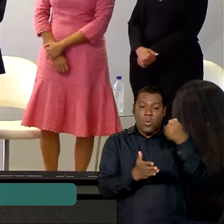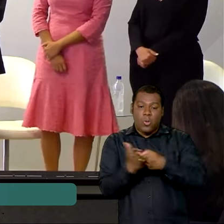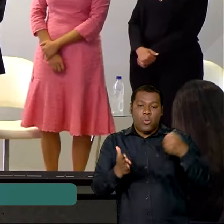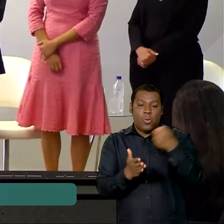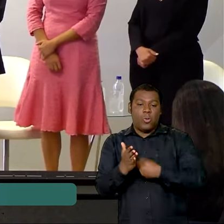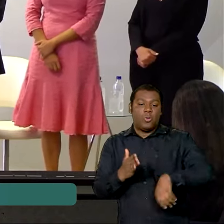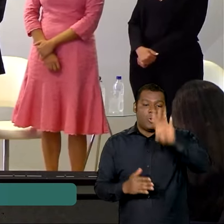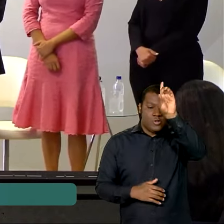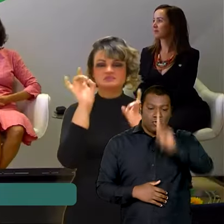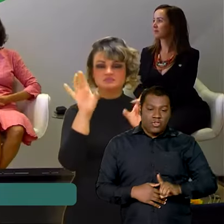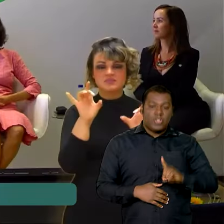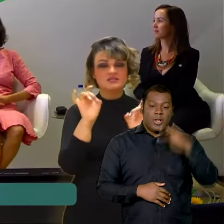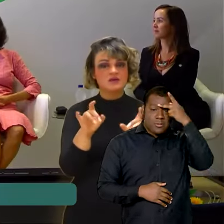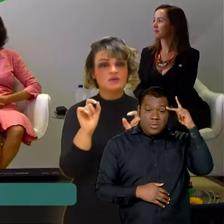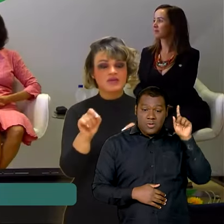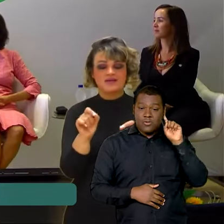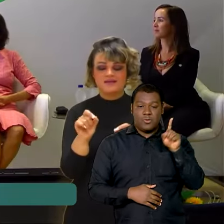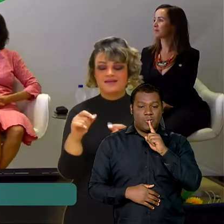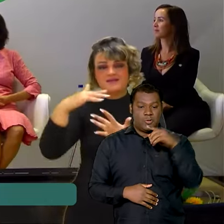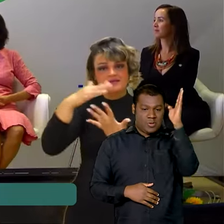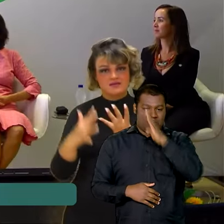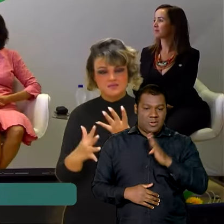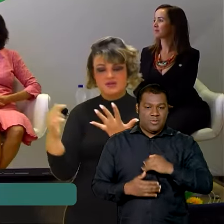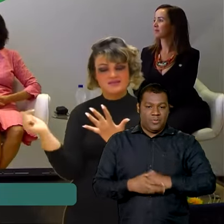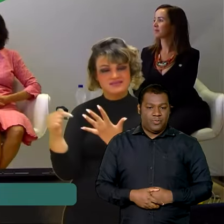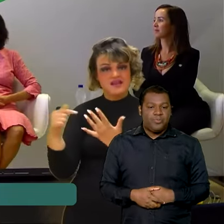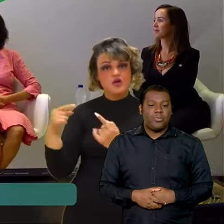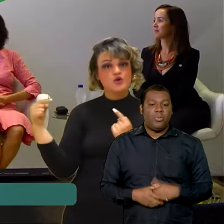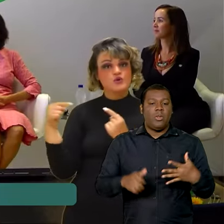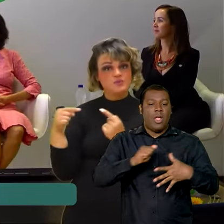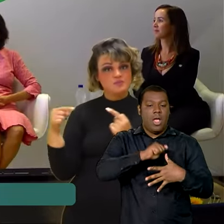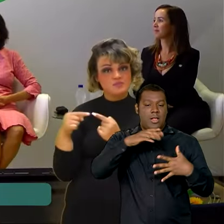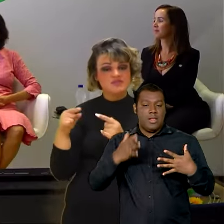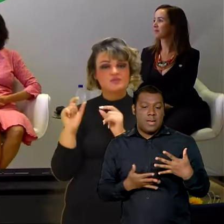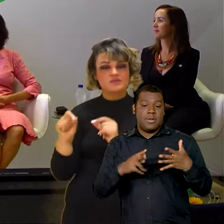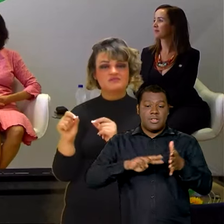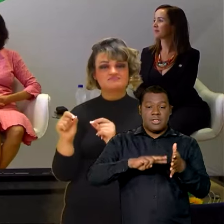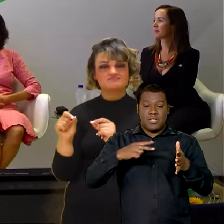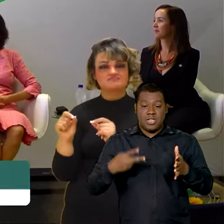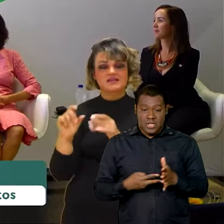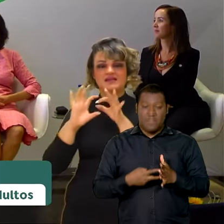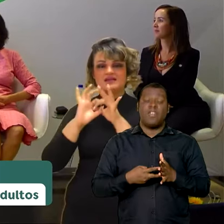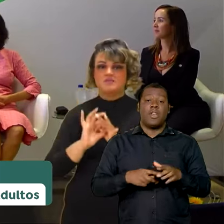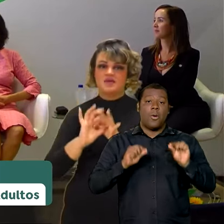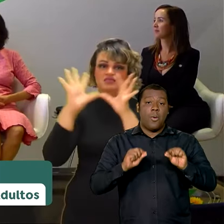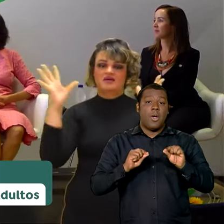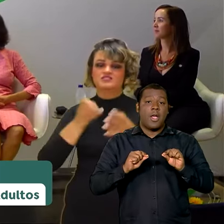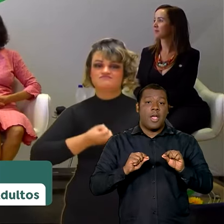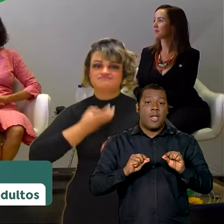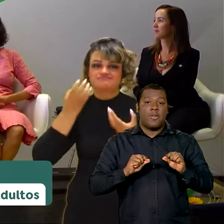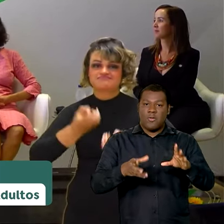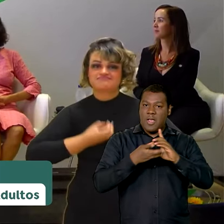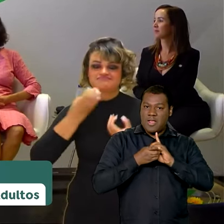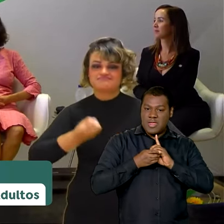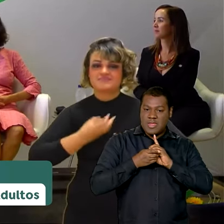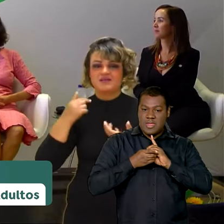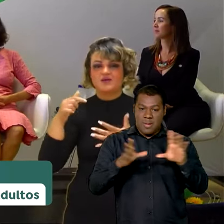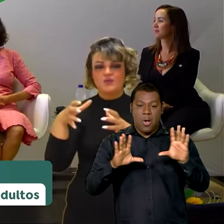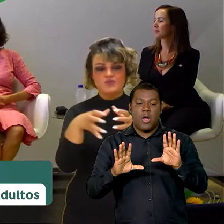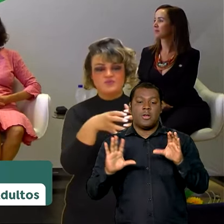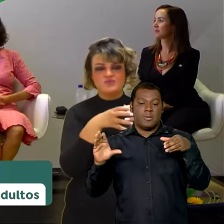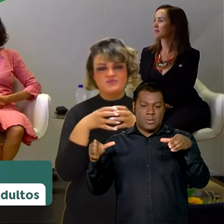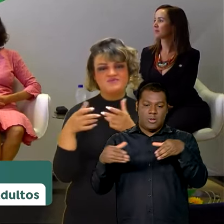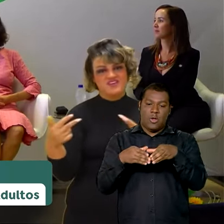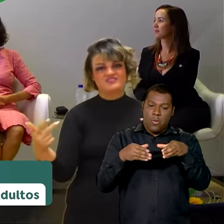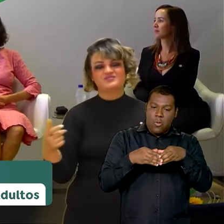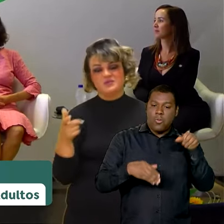do movimento surdo. A Libras, ela representa a conquista da liberdade de expressão de vários grupos.